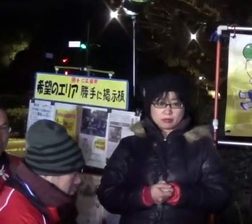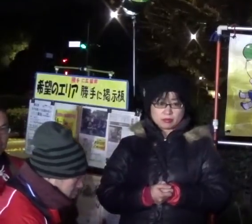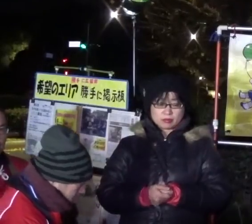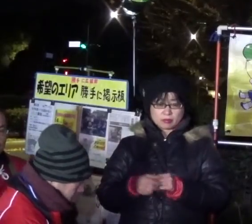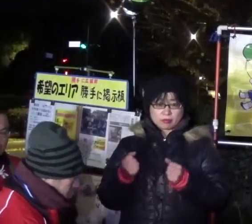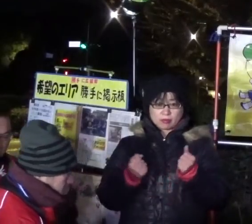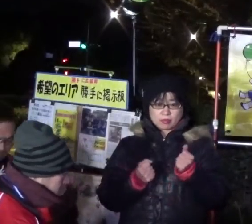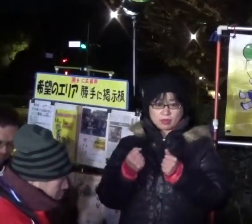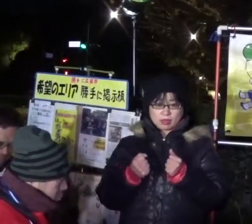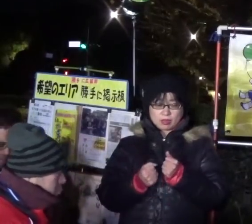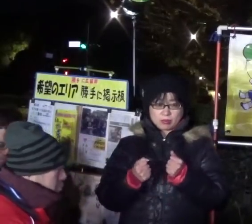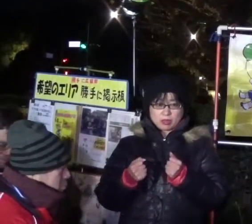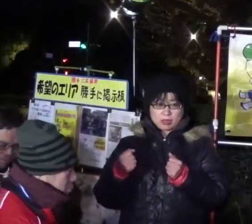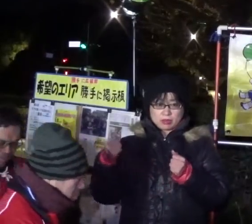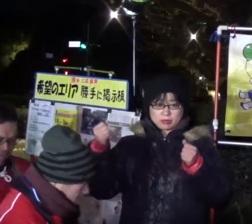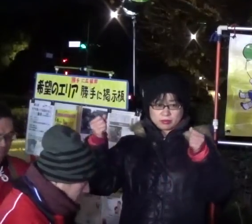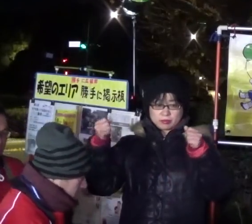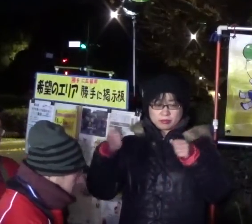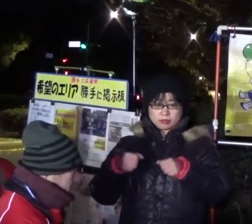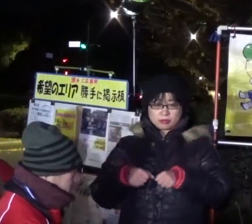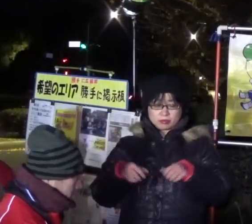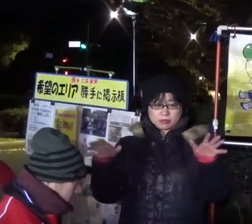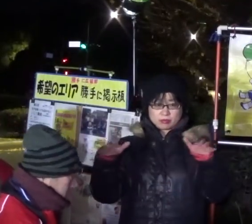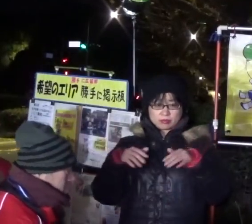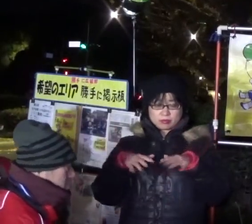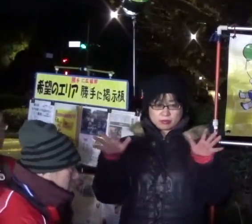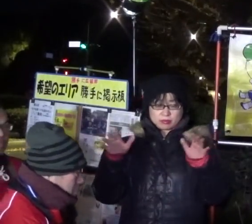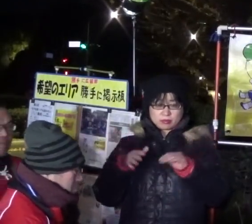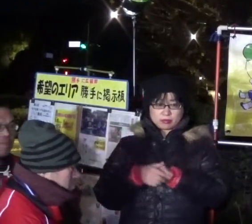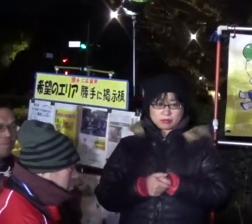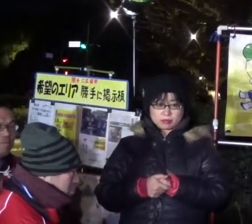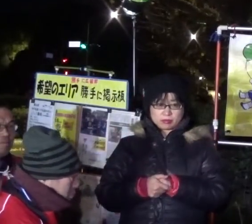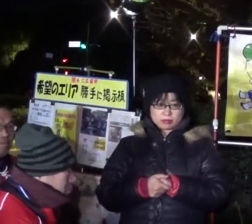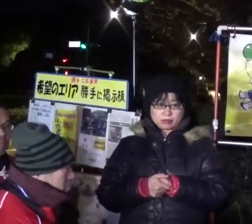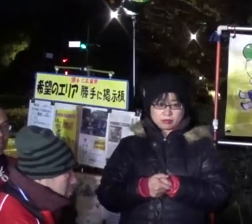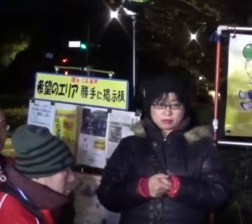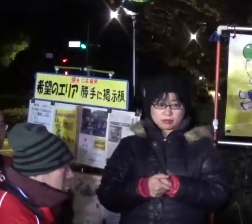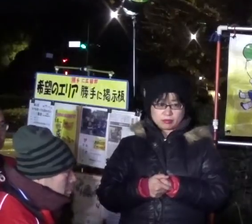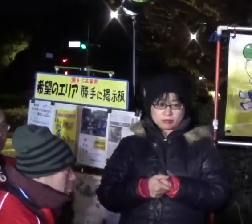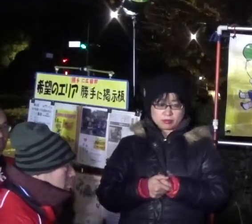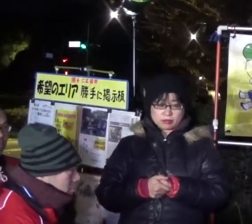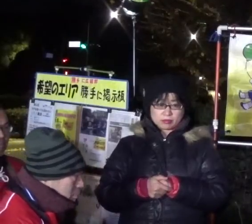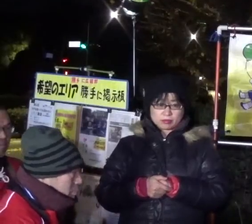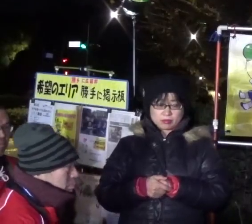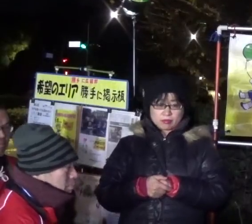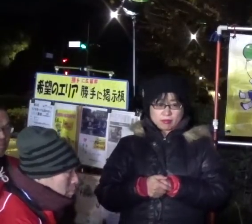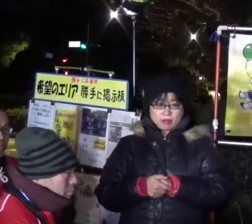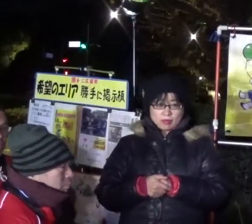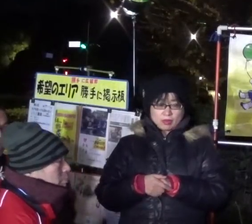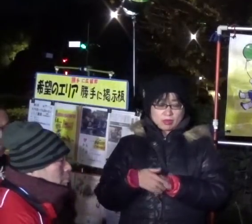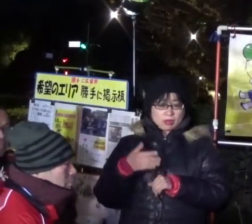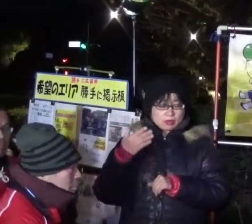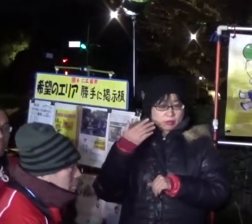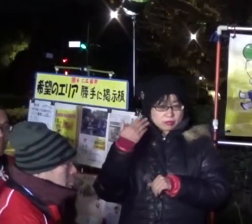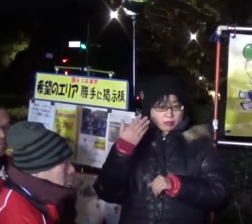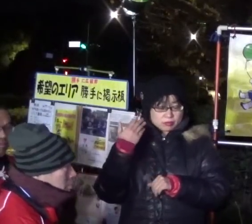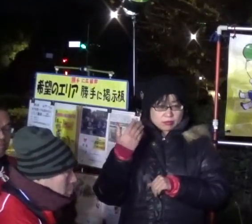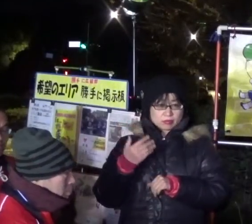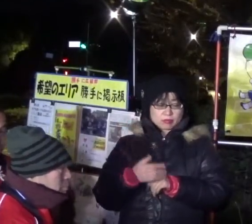車は水を跳ね飛ばし、知らん顔で通り過ぎ